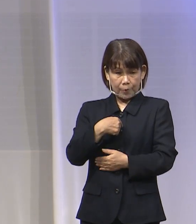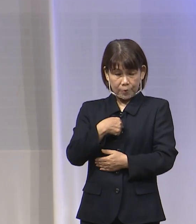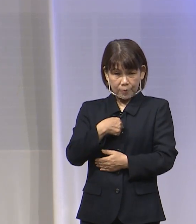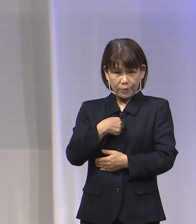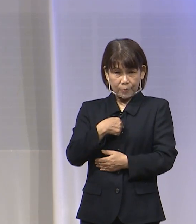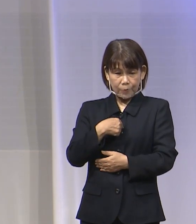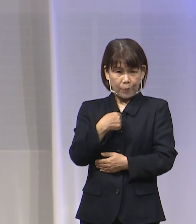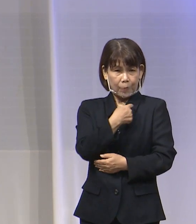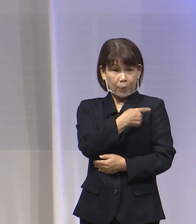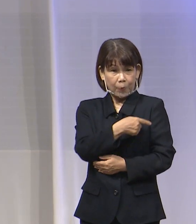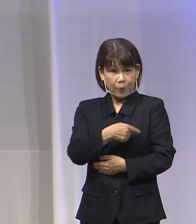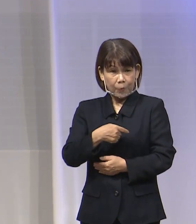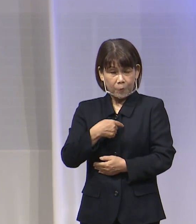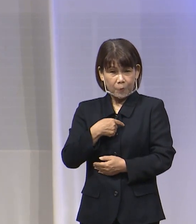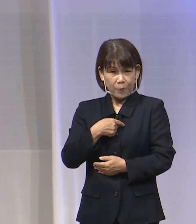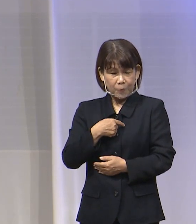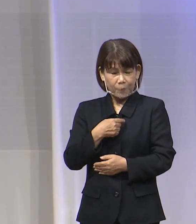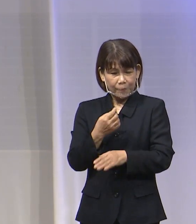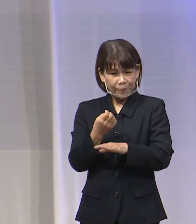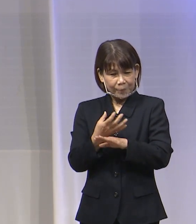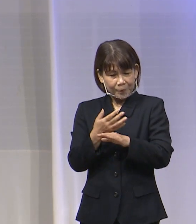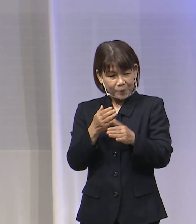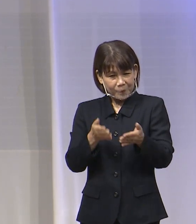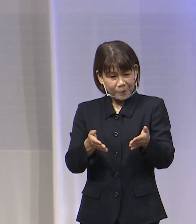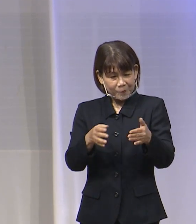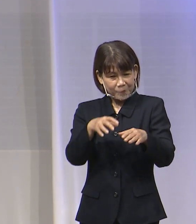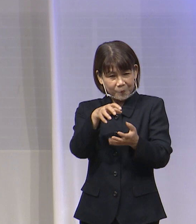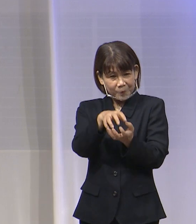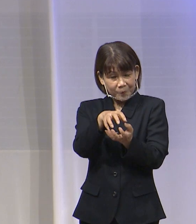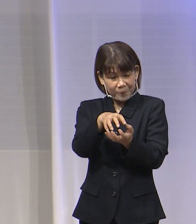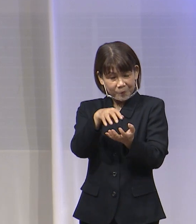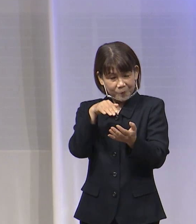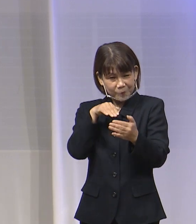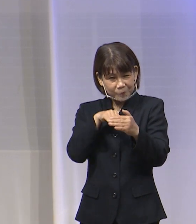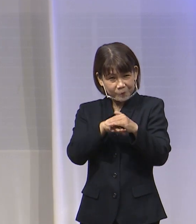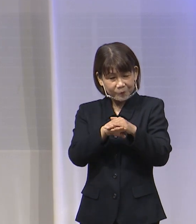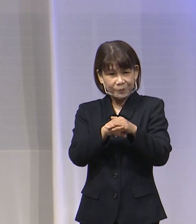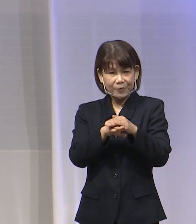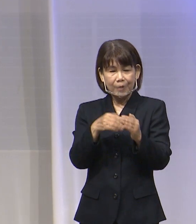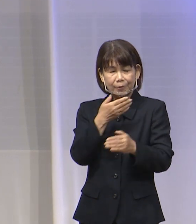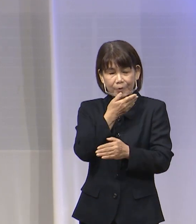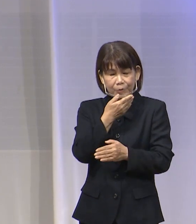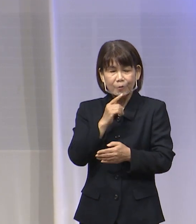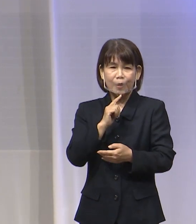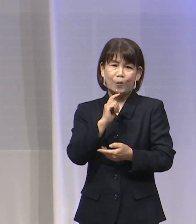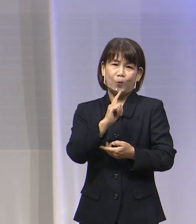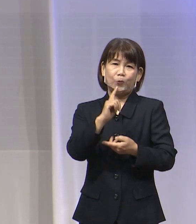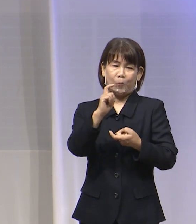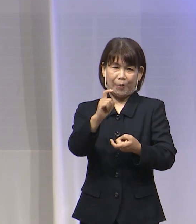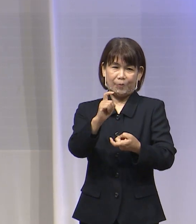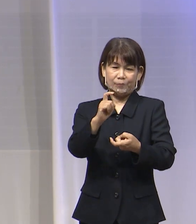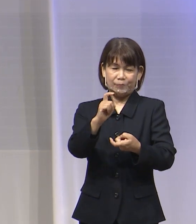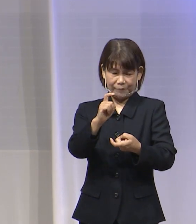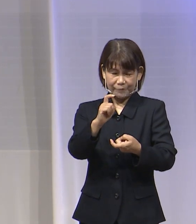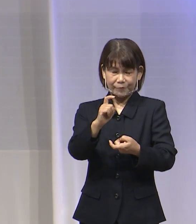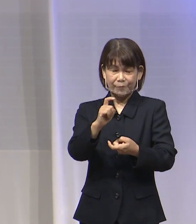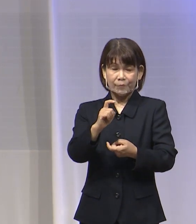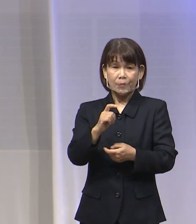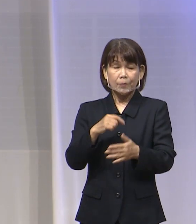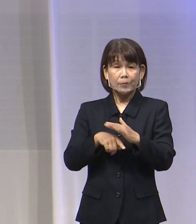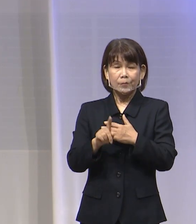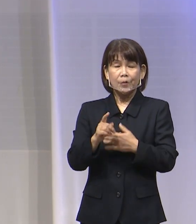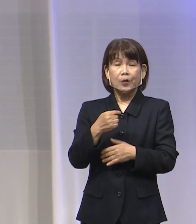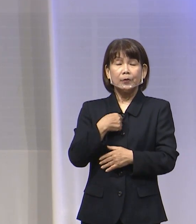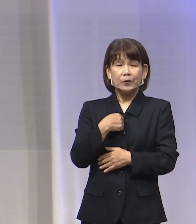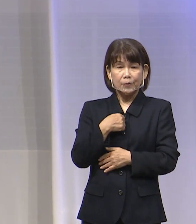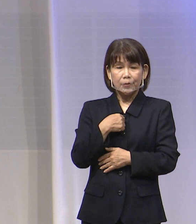宝箱の中に置いておくとても大事な言葉の一つになりましたそれは私が皆さん